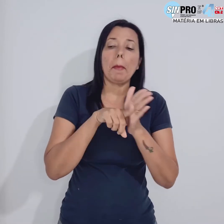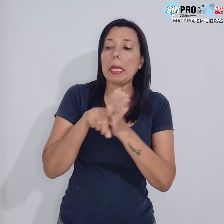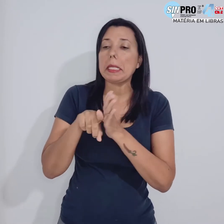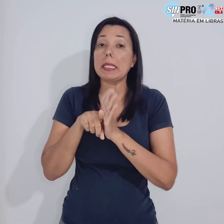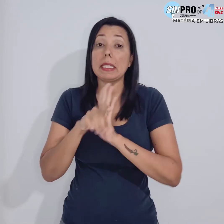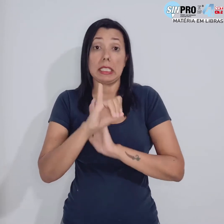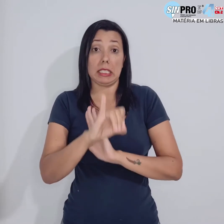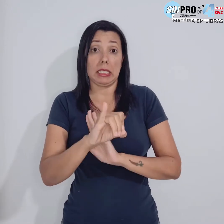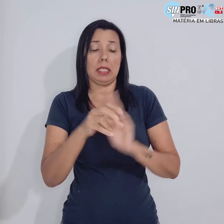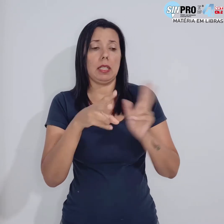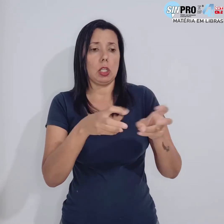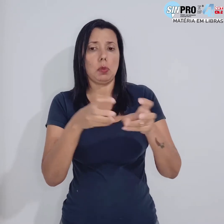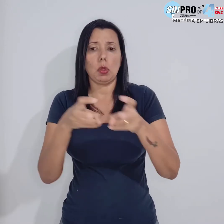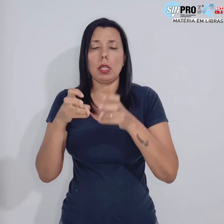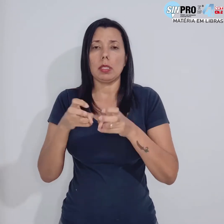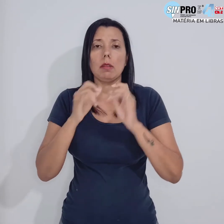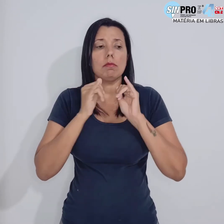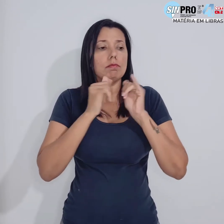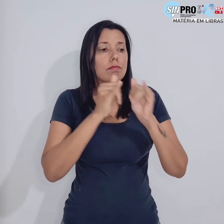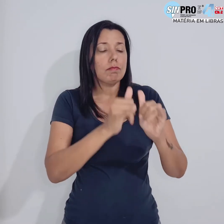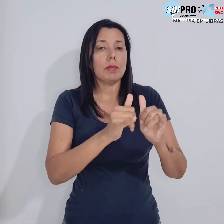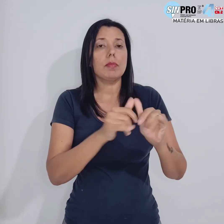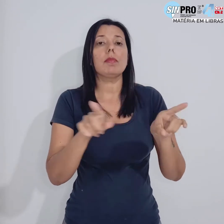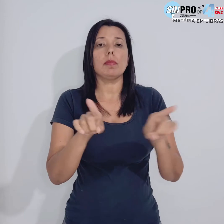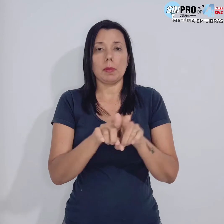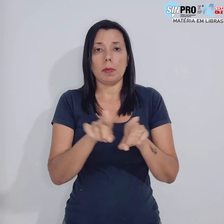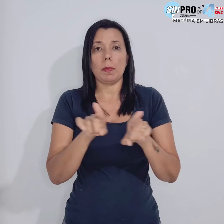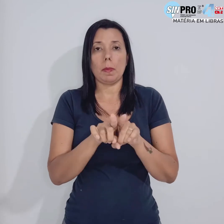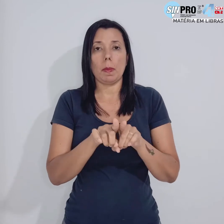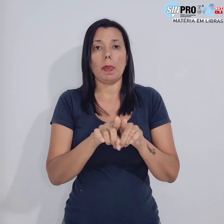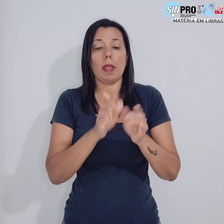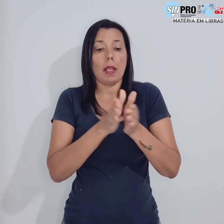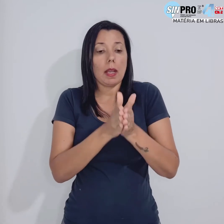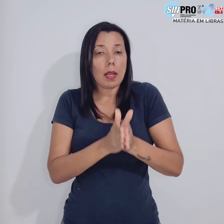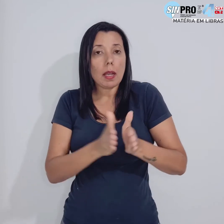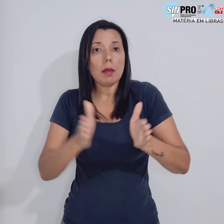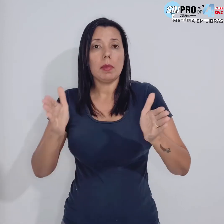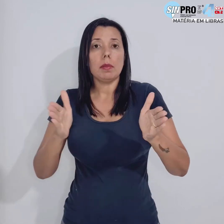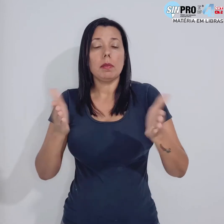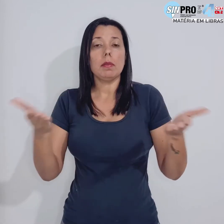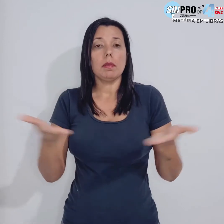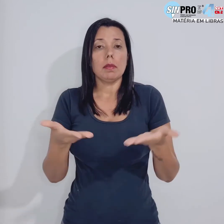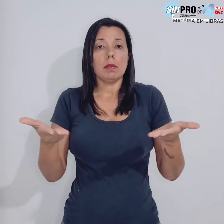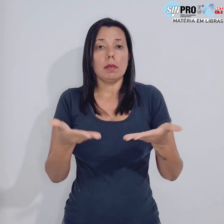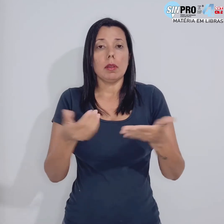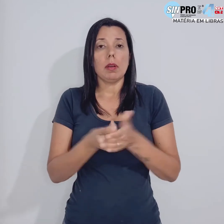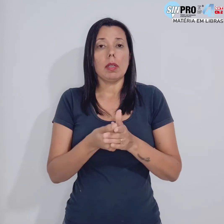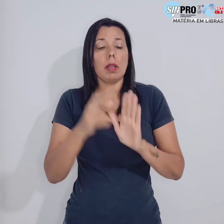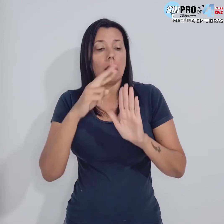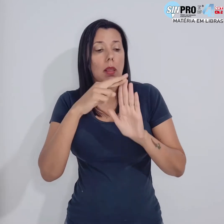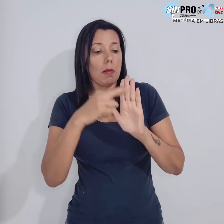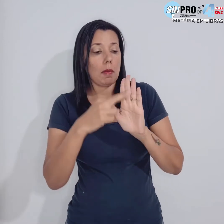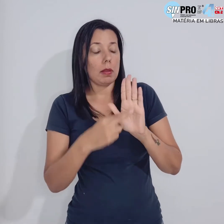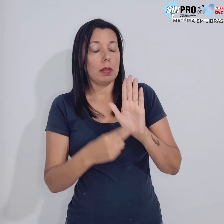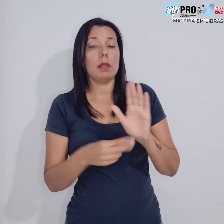2020, o governo Bolsonaro assinou um projeto de lei no dia 5 de fevereiro de 2020, que autoriza